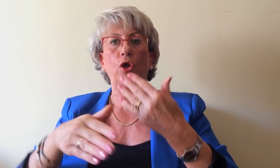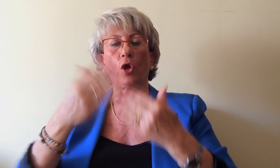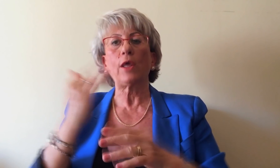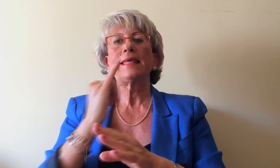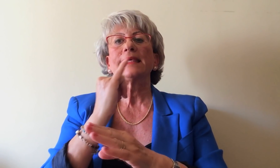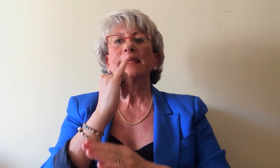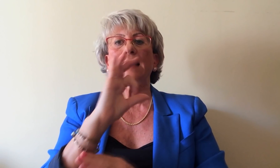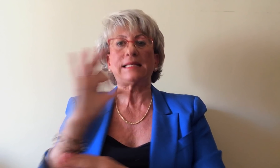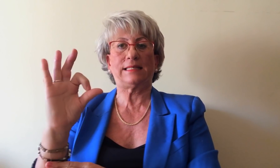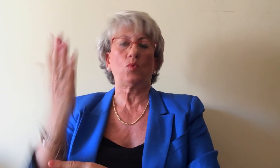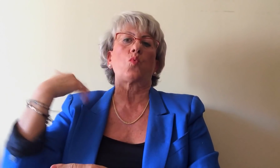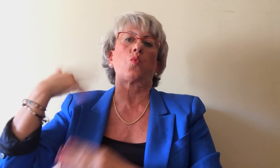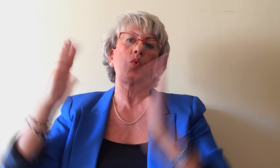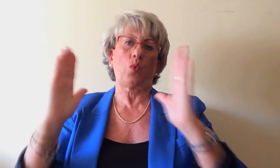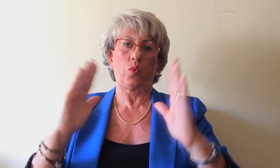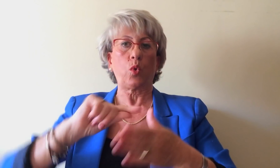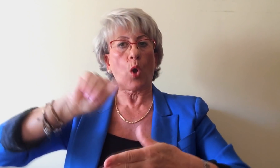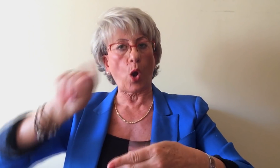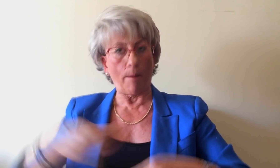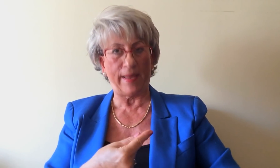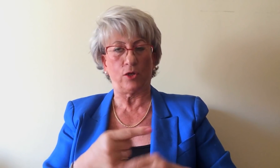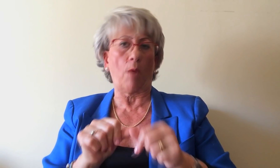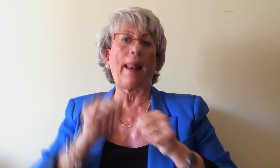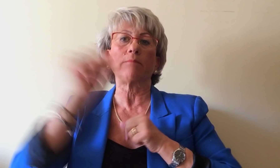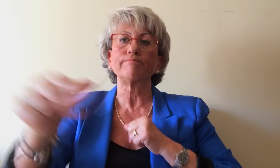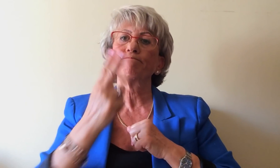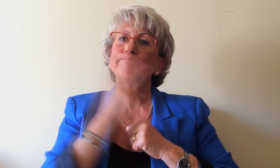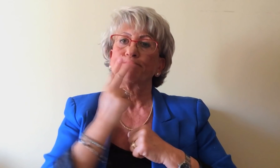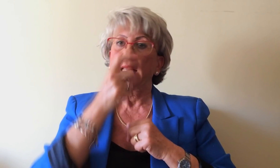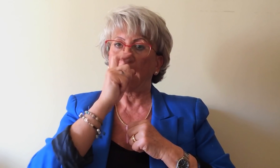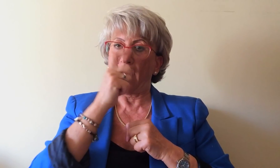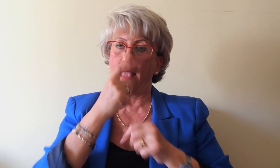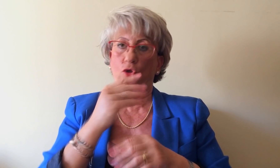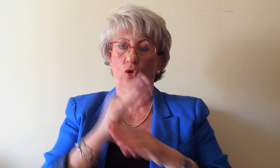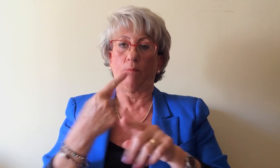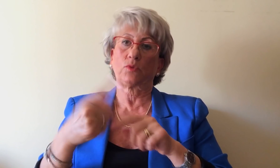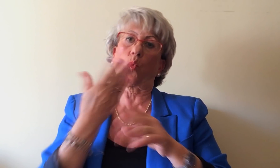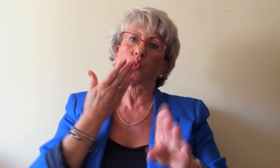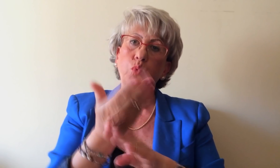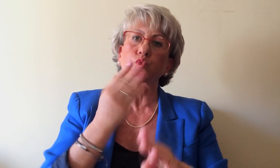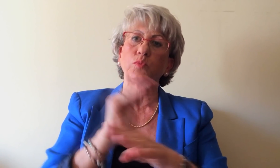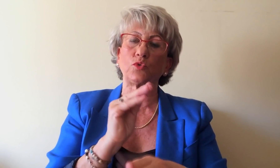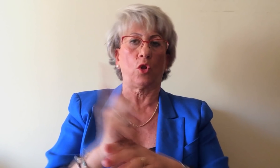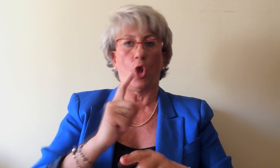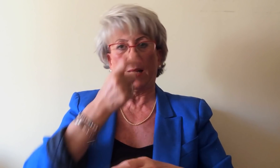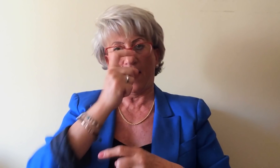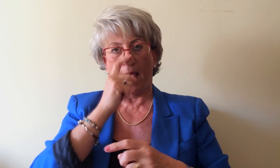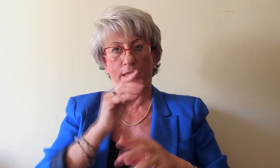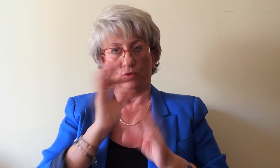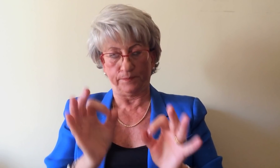es va iniciar amb l'antiga ICAS, un conveni de col·laboració anual, de cara a que ja no calia demanar subvenció, sinó que seria un